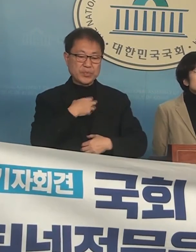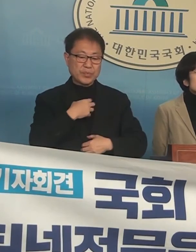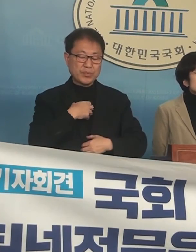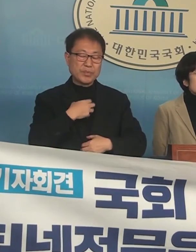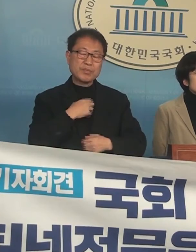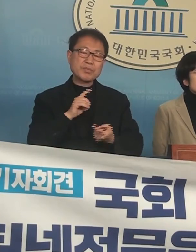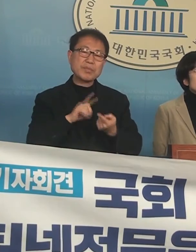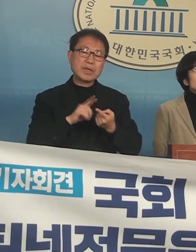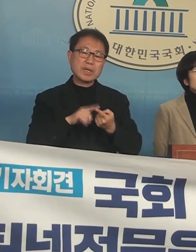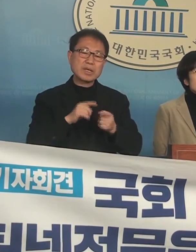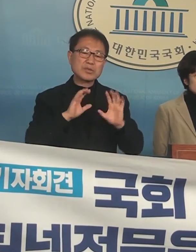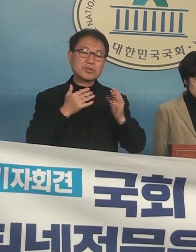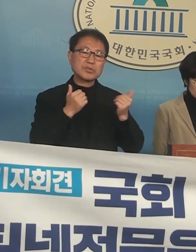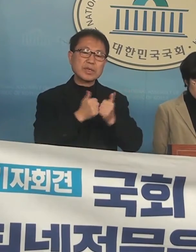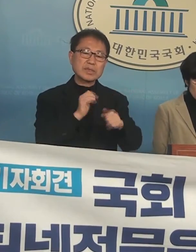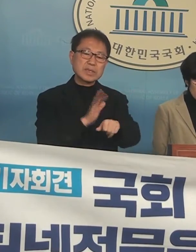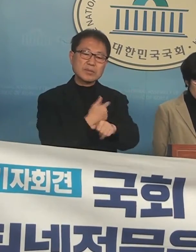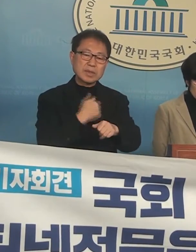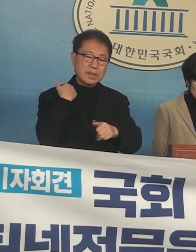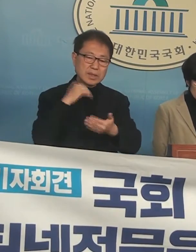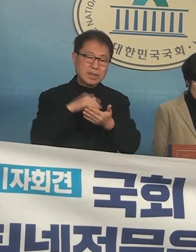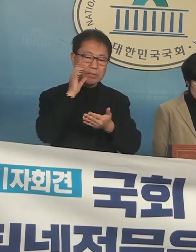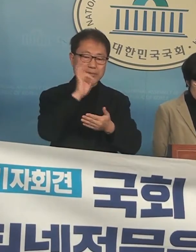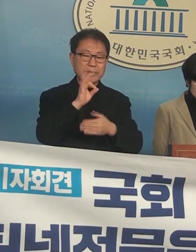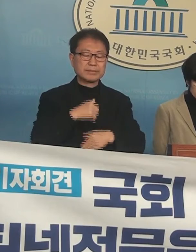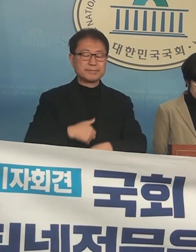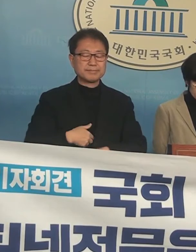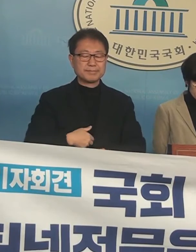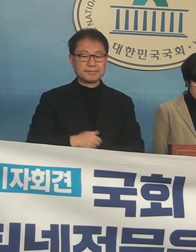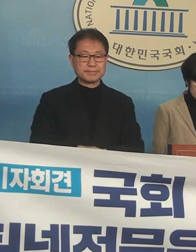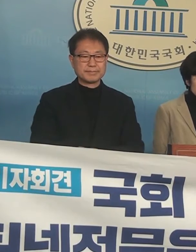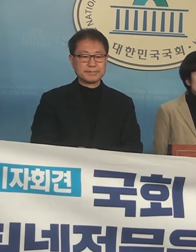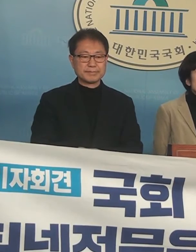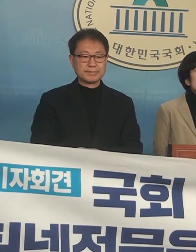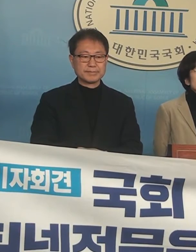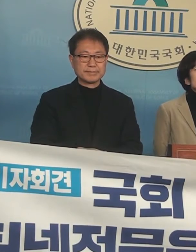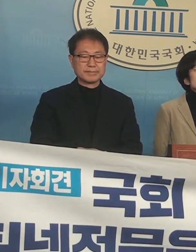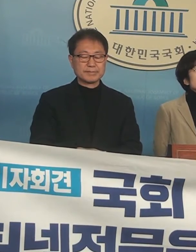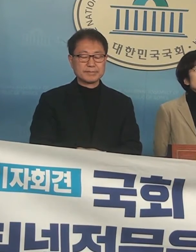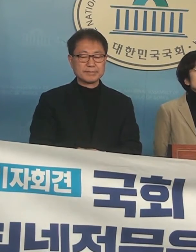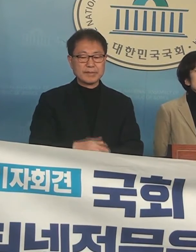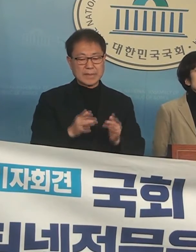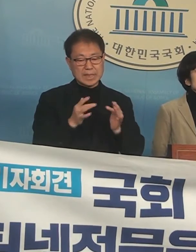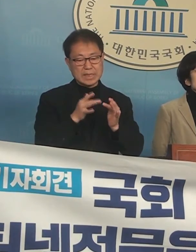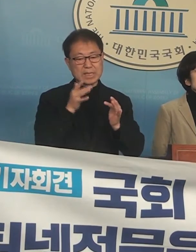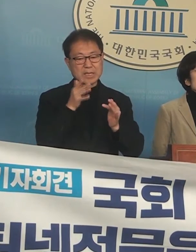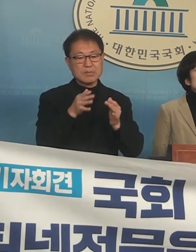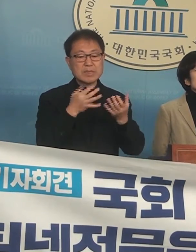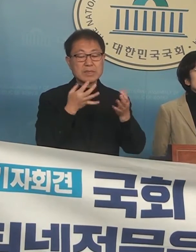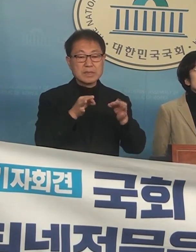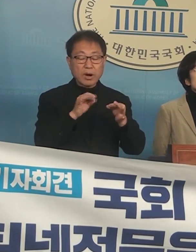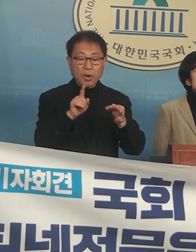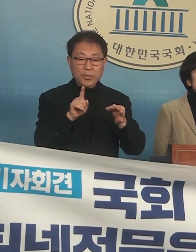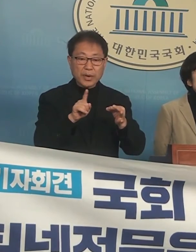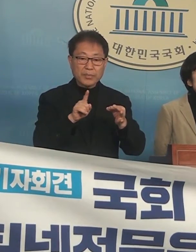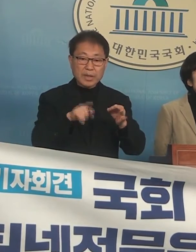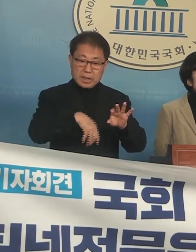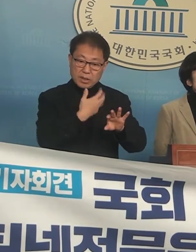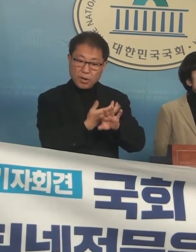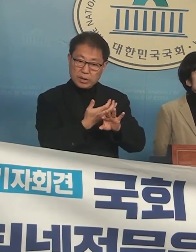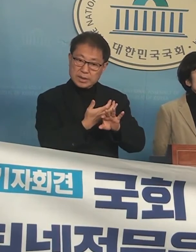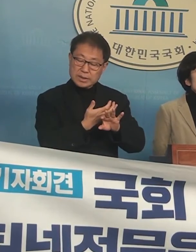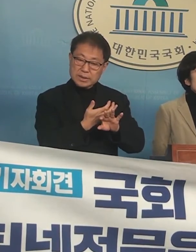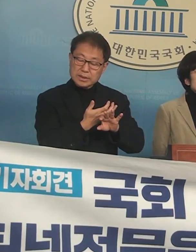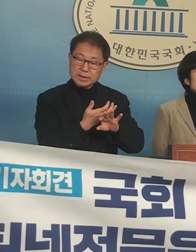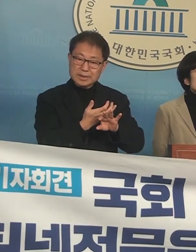대해서 국회는 다시 한번 그 잘못을 되짚어 봐야 한다고 생각합니다. 인터넷 전문은행 그것이 어떤 혁신을 가져올